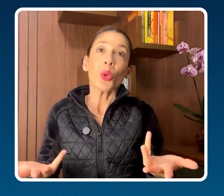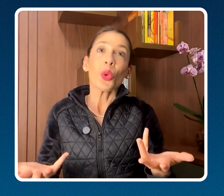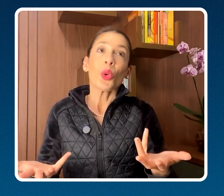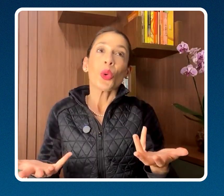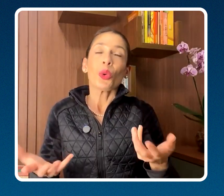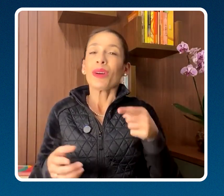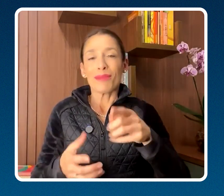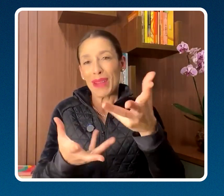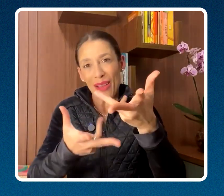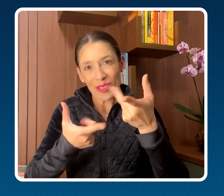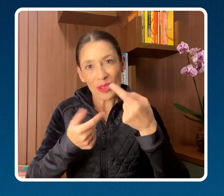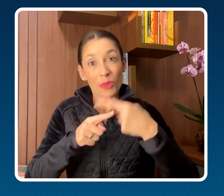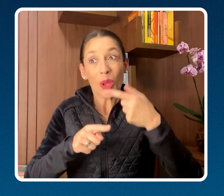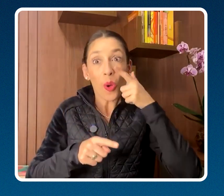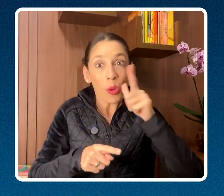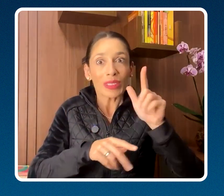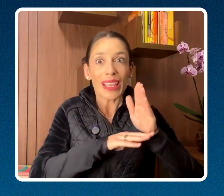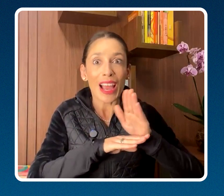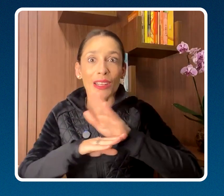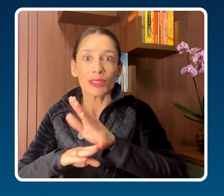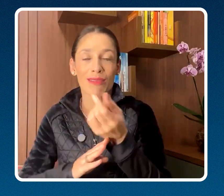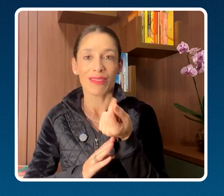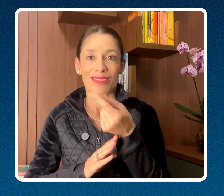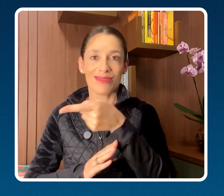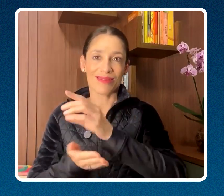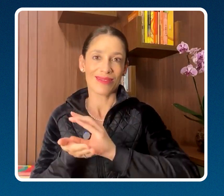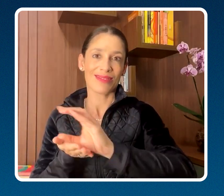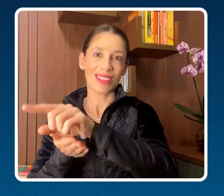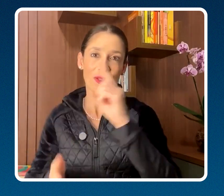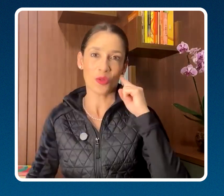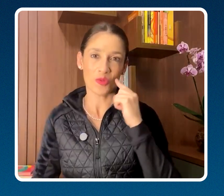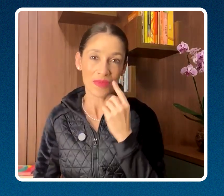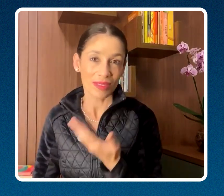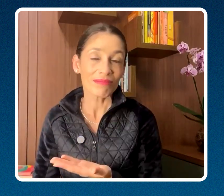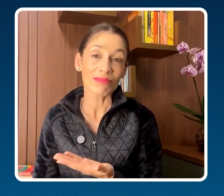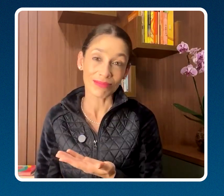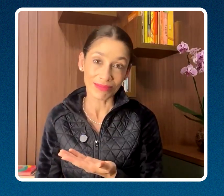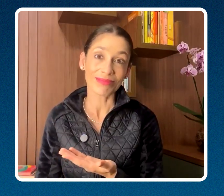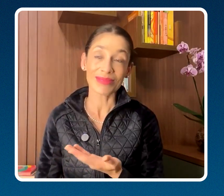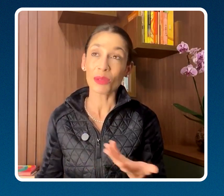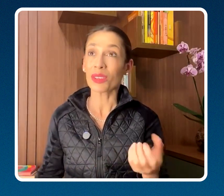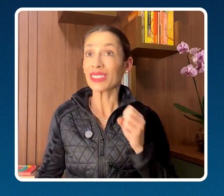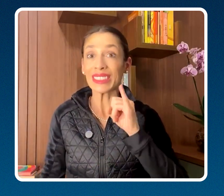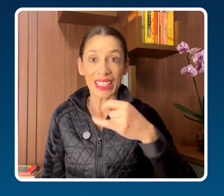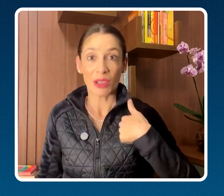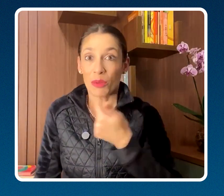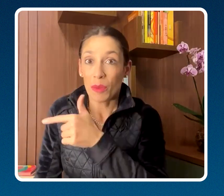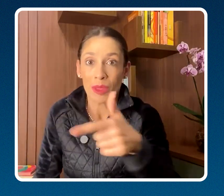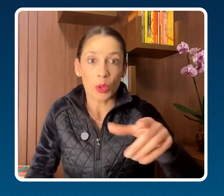porque outrora eu ia me acovardar. Então, se eu não tivesse esse conhecimento, se eu não tivesse esse